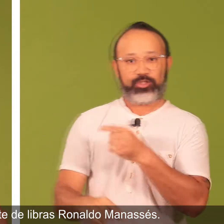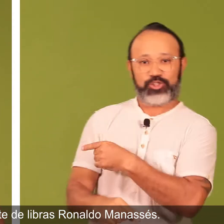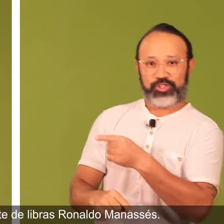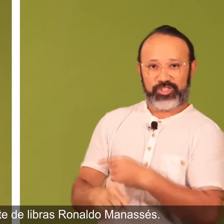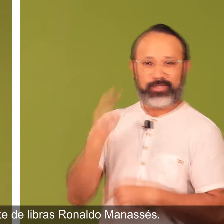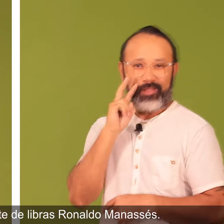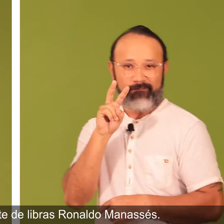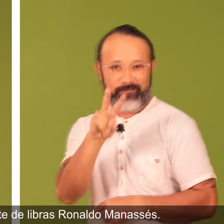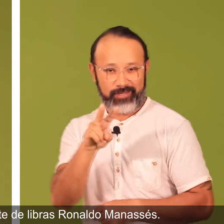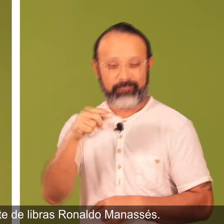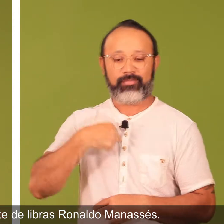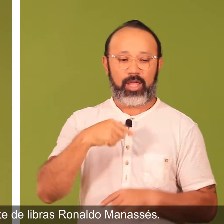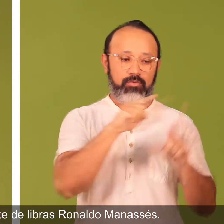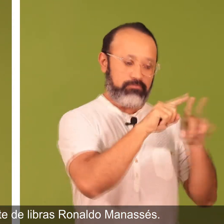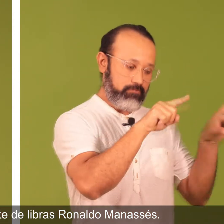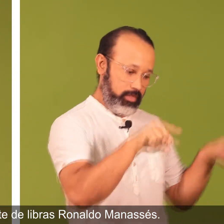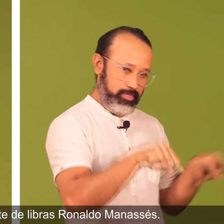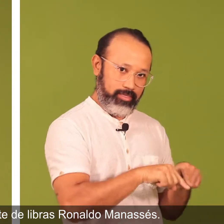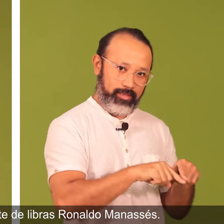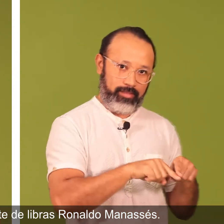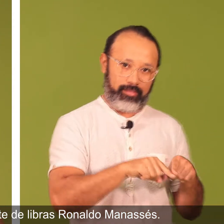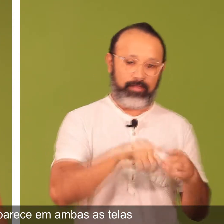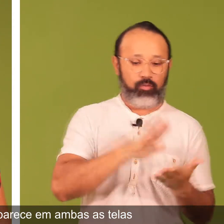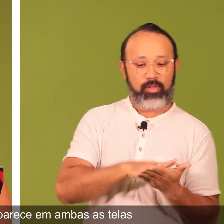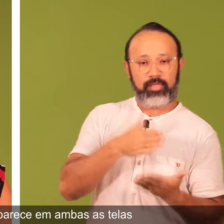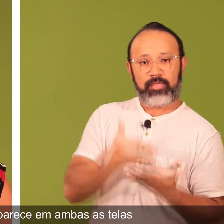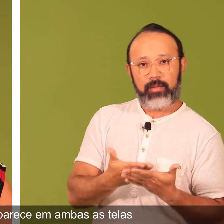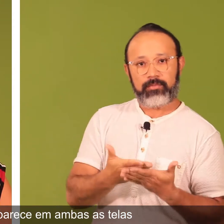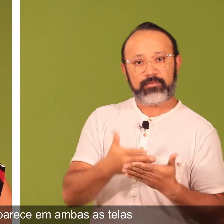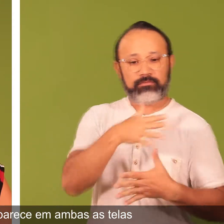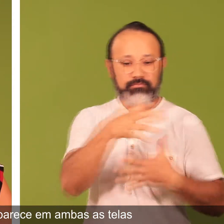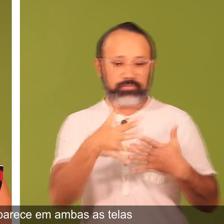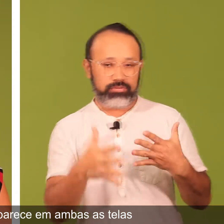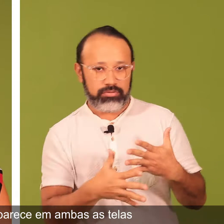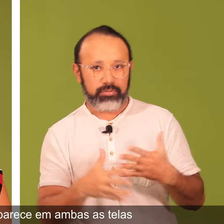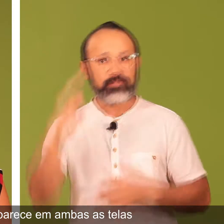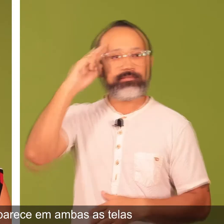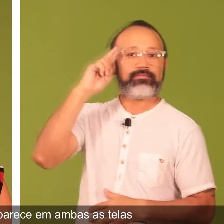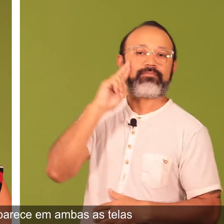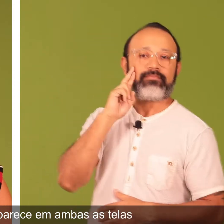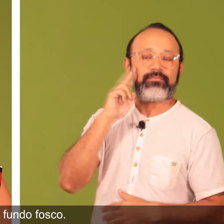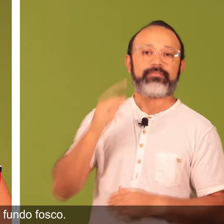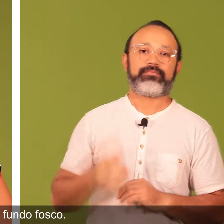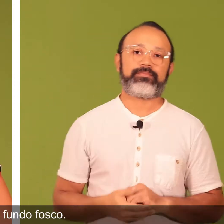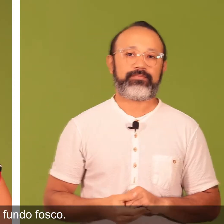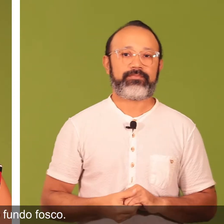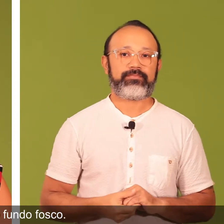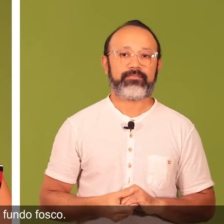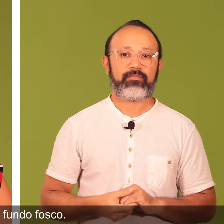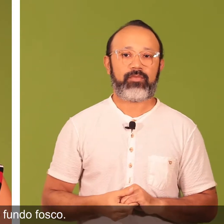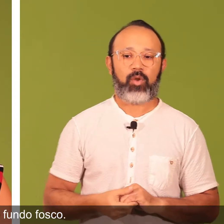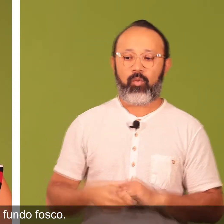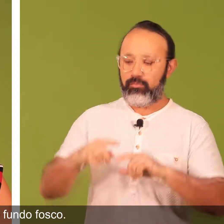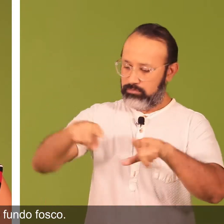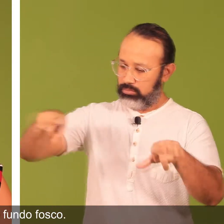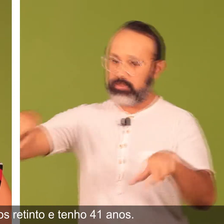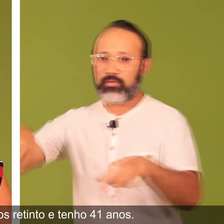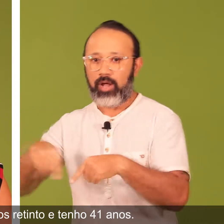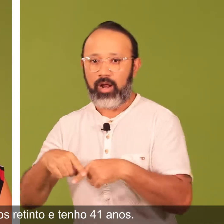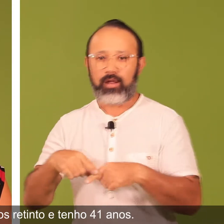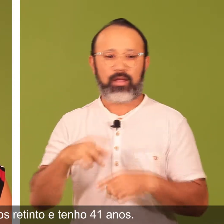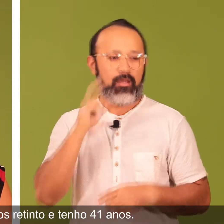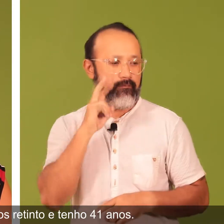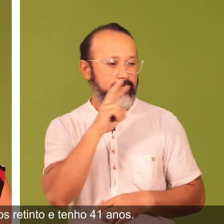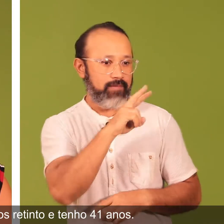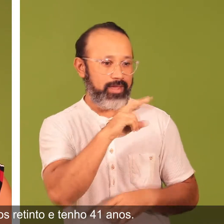intérprete de libras Ronaldo Manassés e o ambiente que aparece em ambas as telas tem um fundo fosco